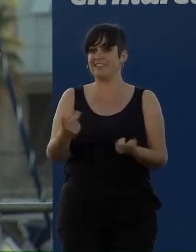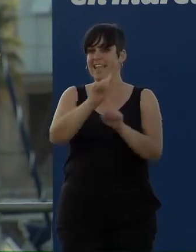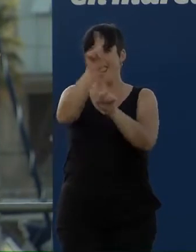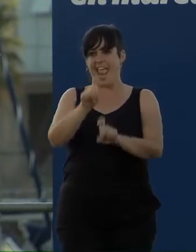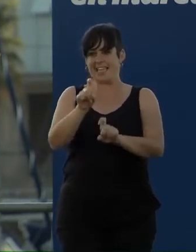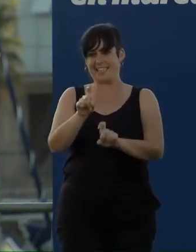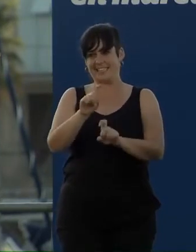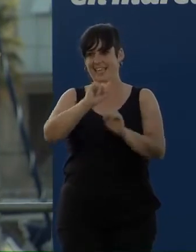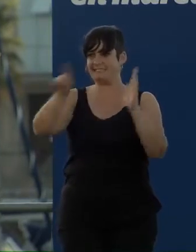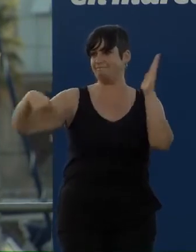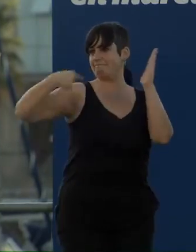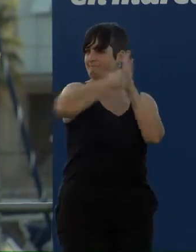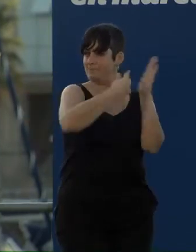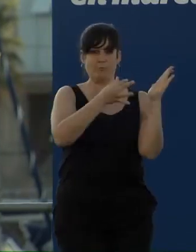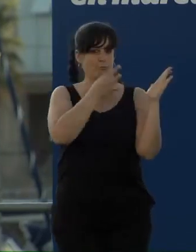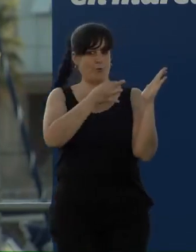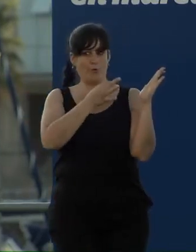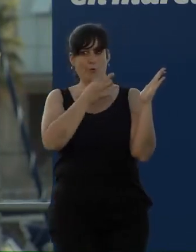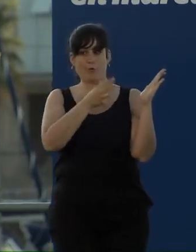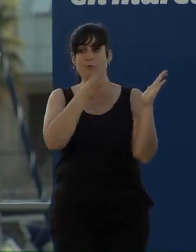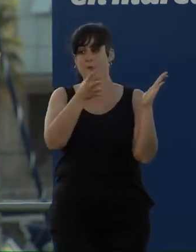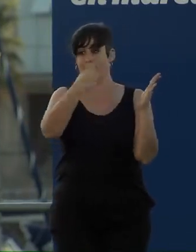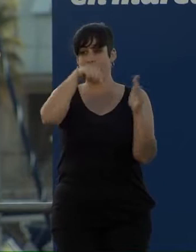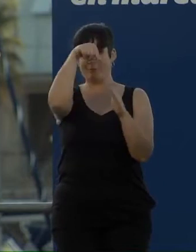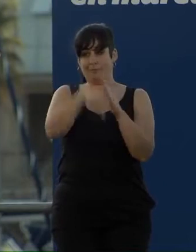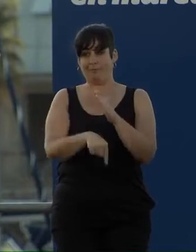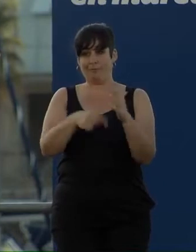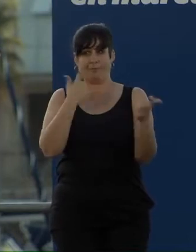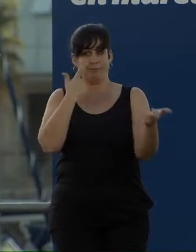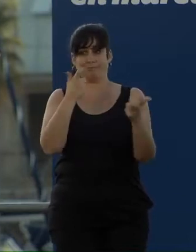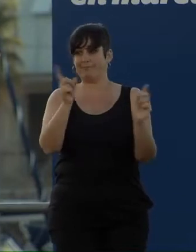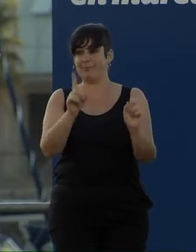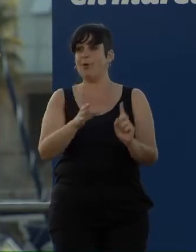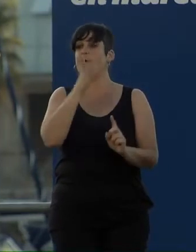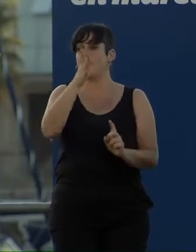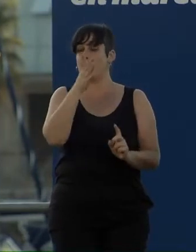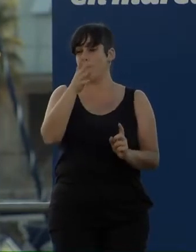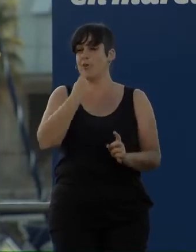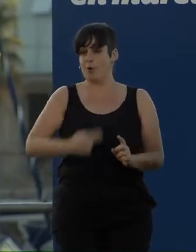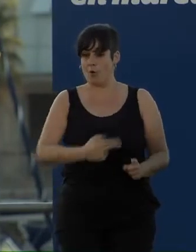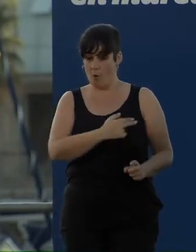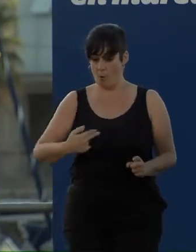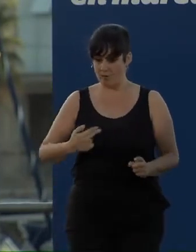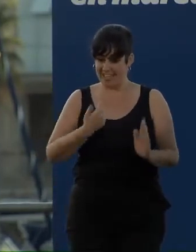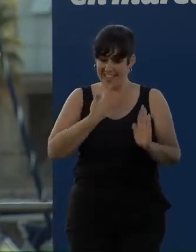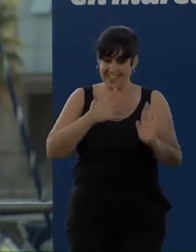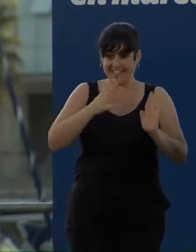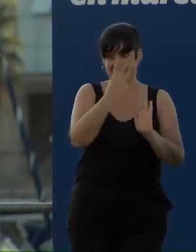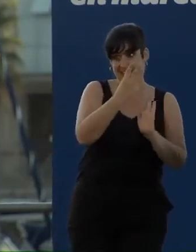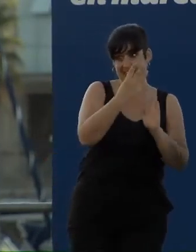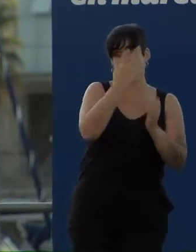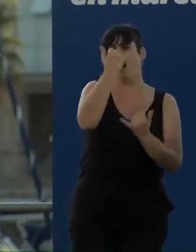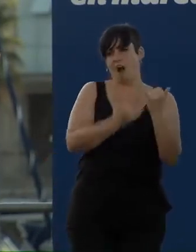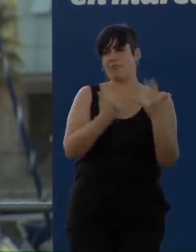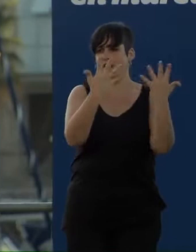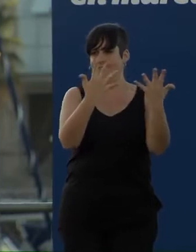enquis por eso no saos con toda profundidade por eso en Compostela aberta dab TR y sacamos 10 por eso en Coruña daba